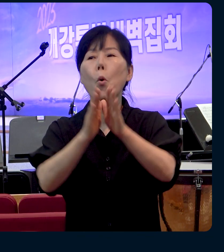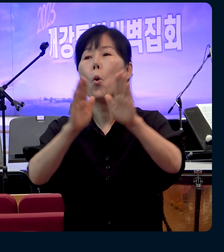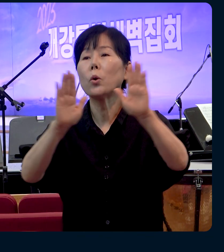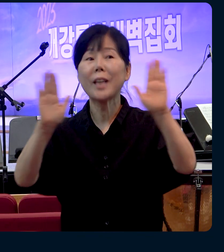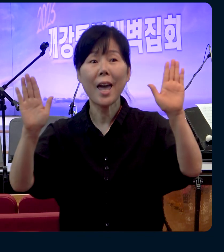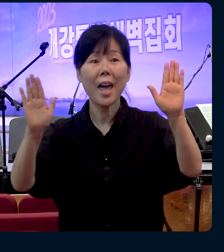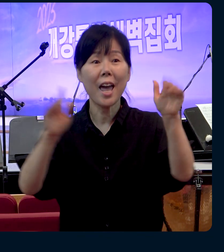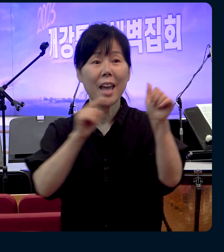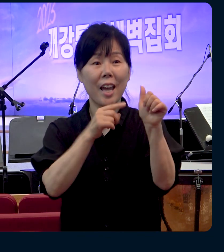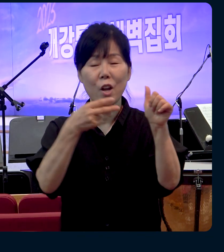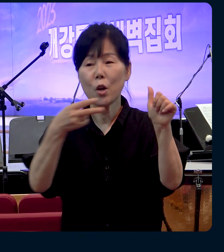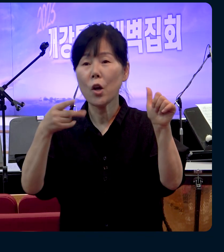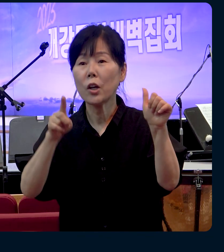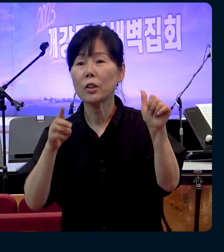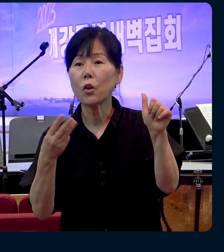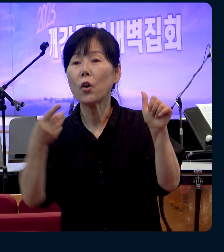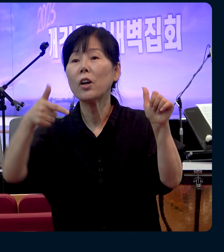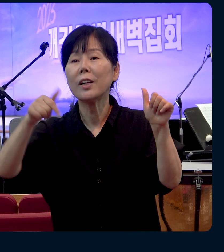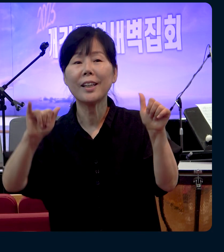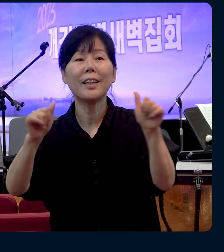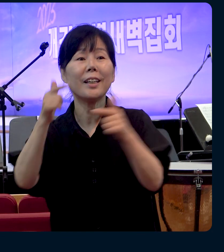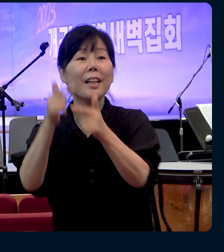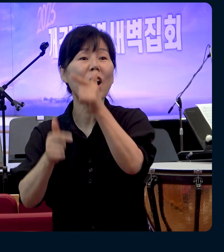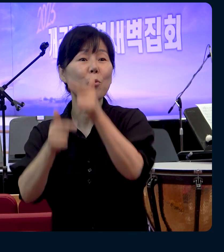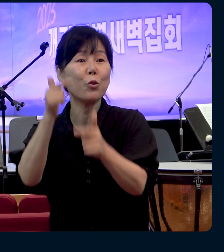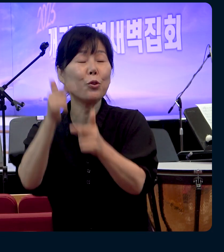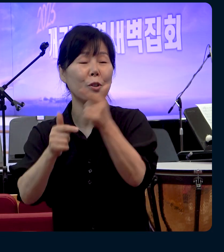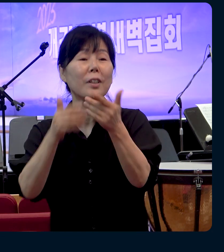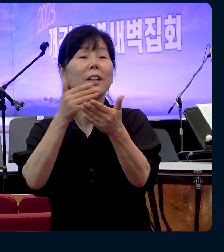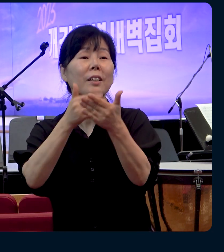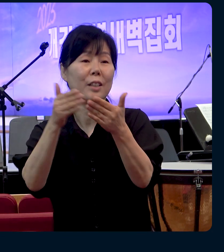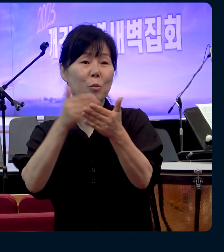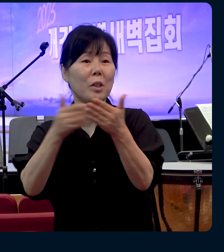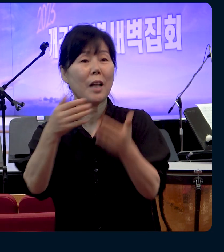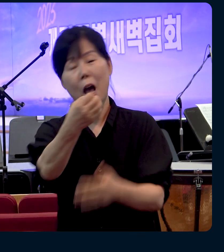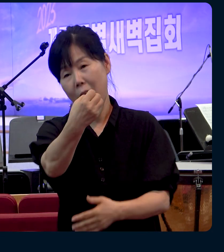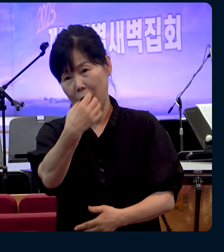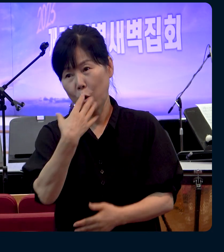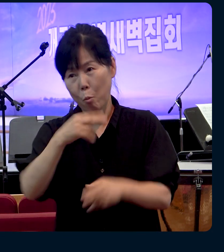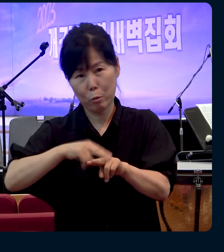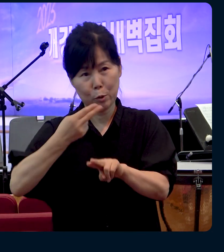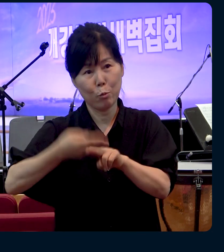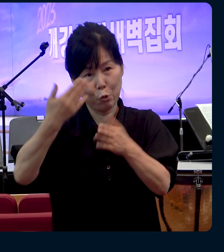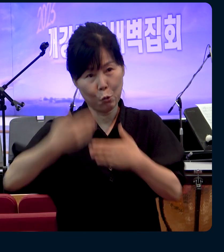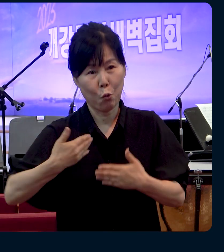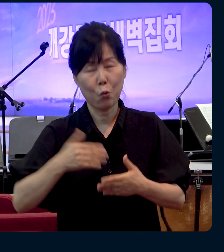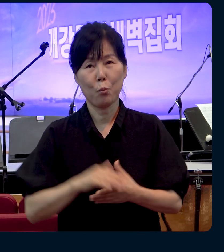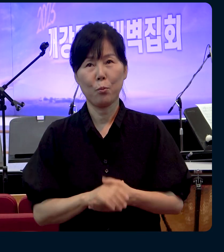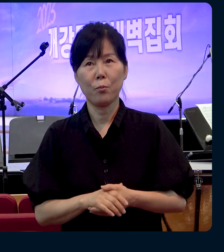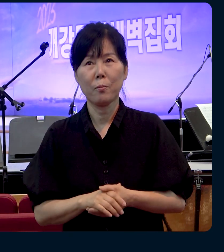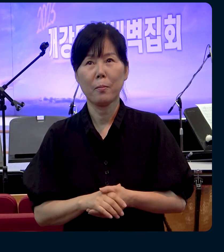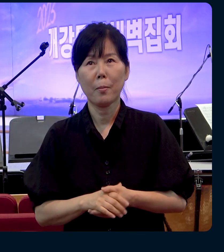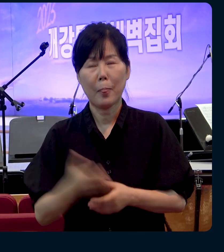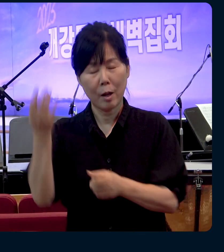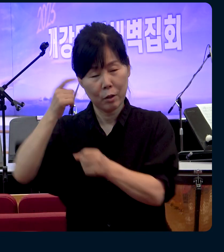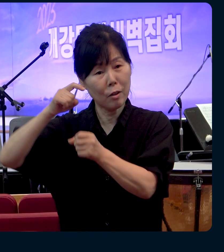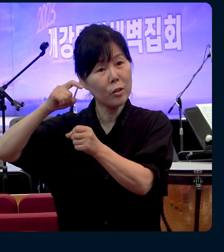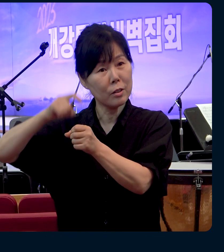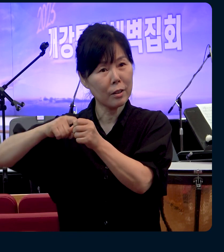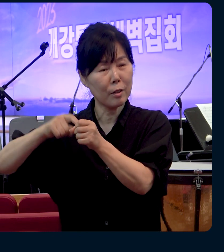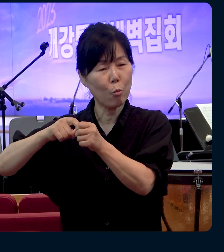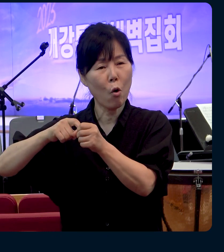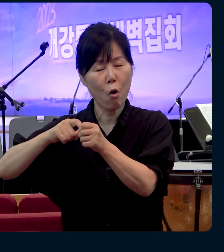모세의 떨기나무를 그린 그림이라고, 마티스가. 그래서 우리는 굉장히